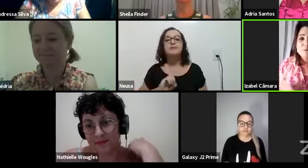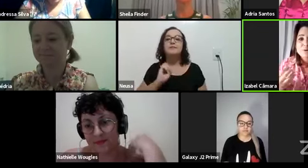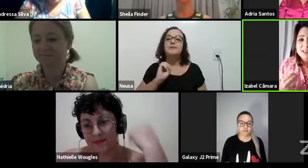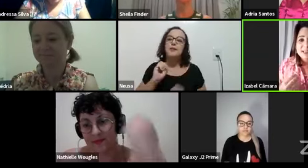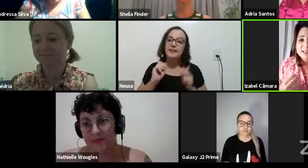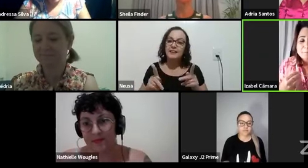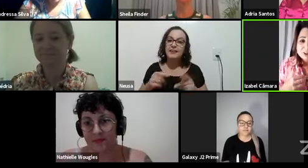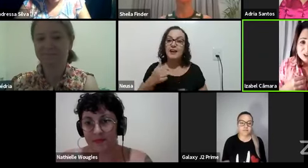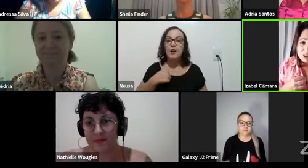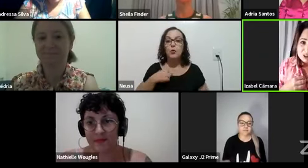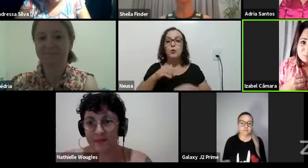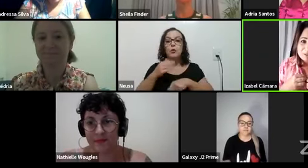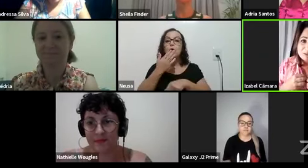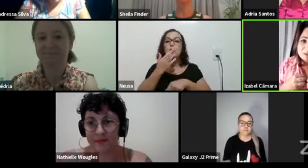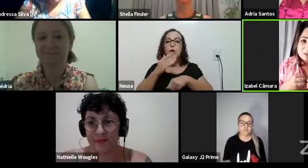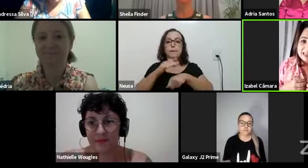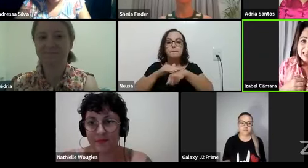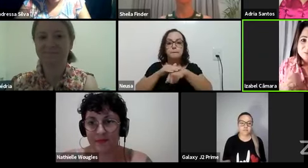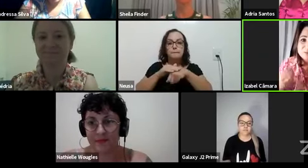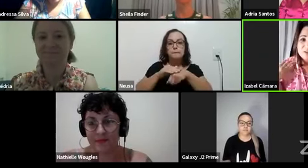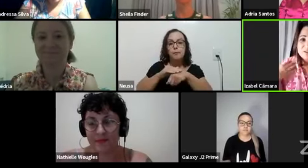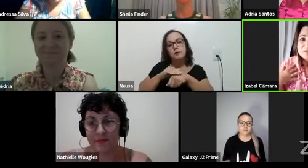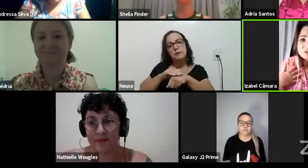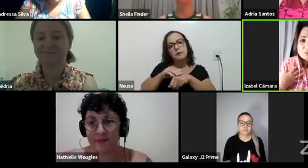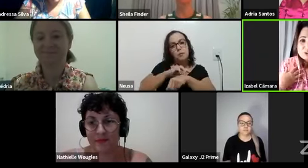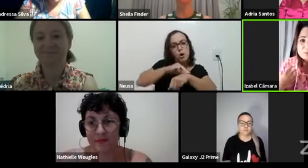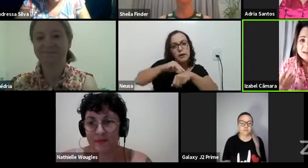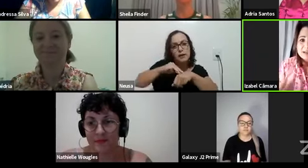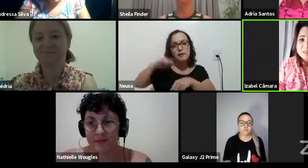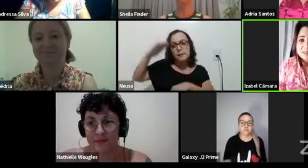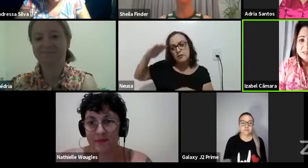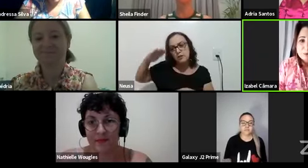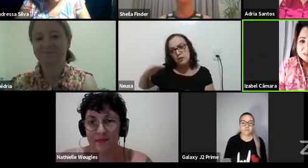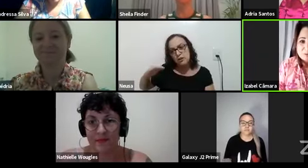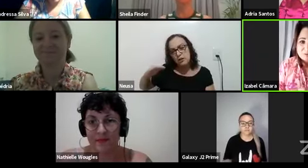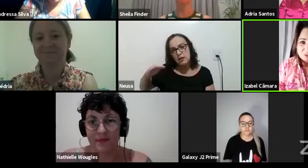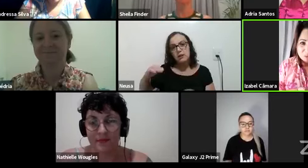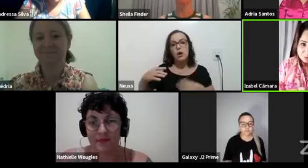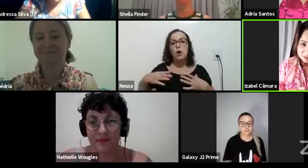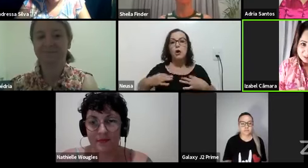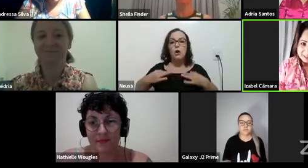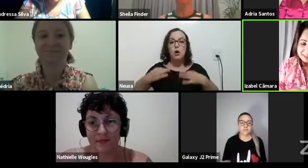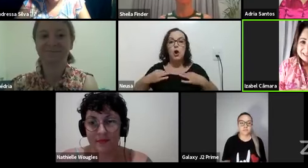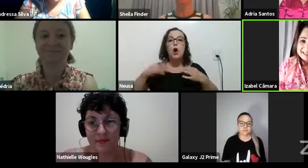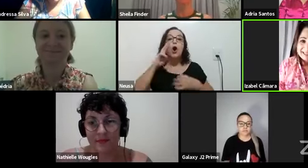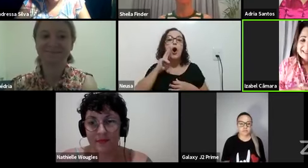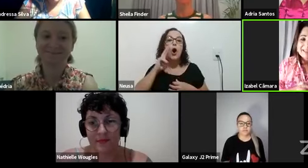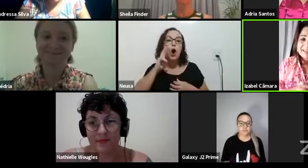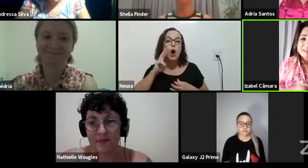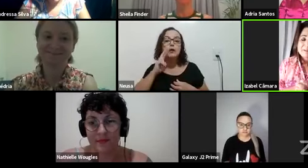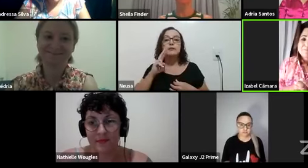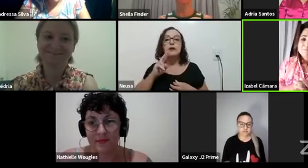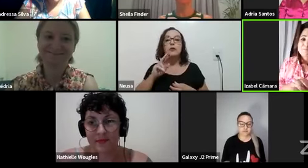Isso. Eu sou morena, baixinha, 1,5 m, visto hoje uma camisa rosa com flores.